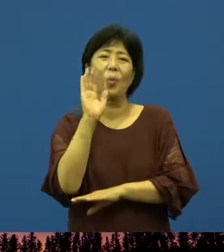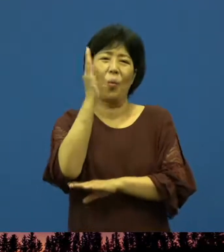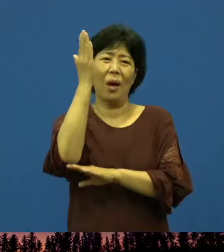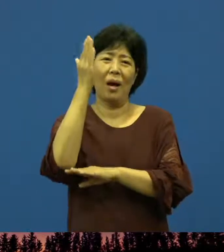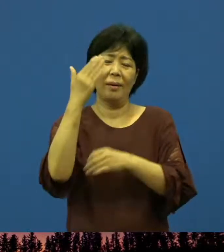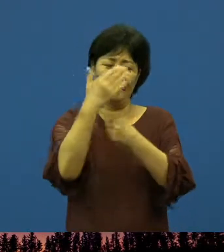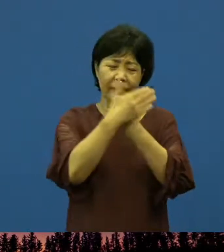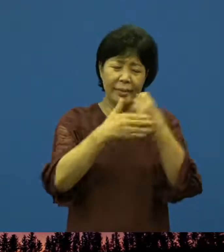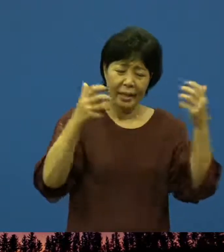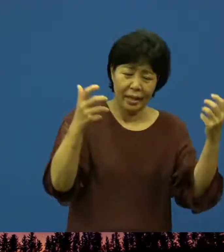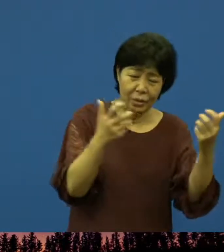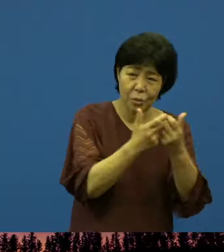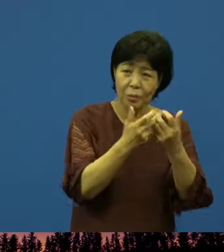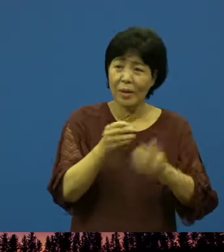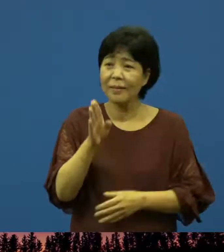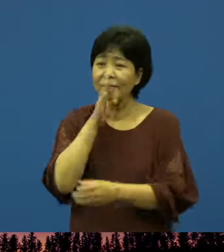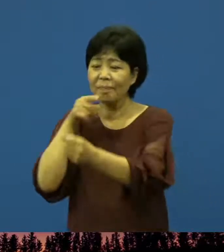충만하더라.